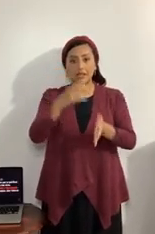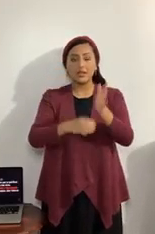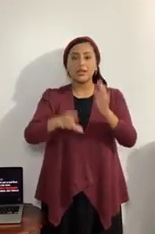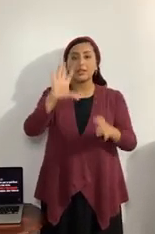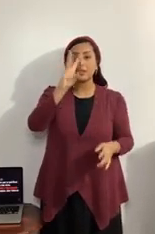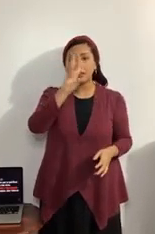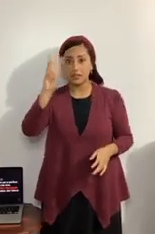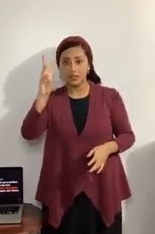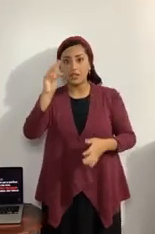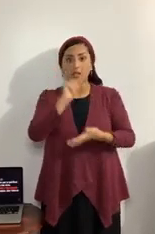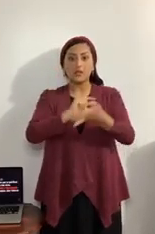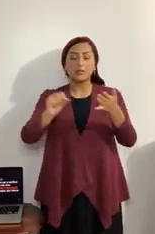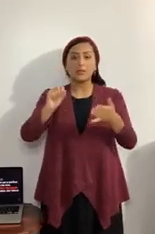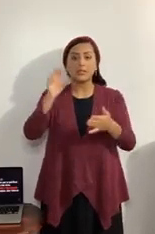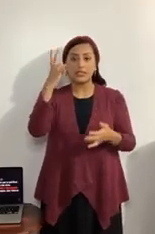66, verso 17, amados, por favor.